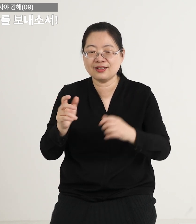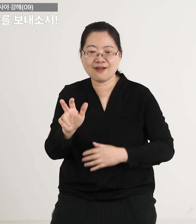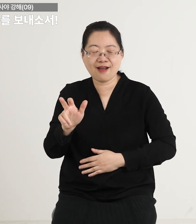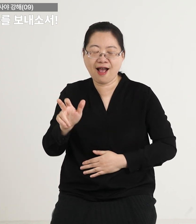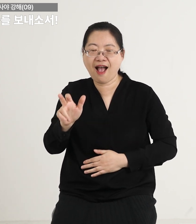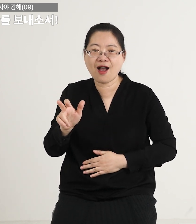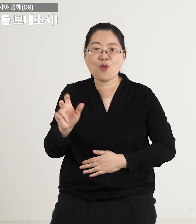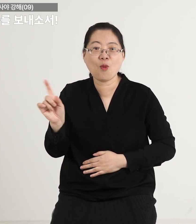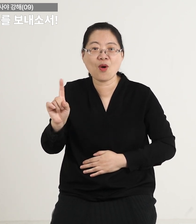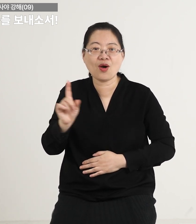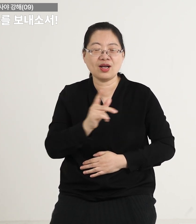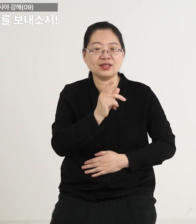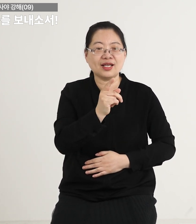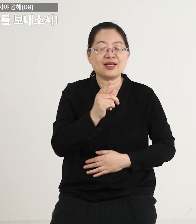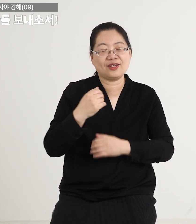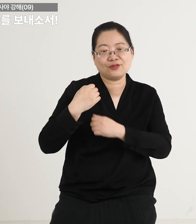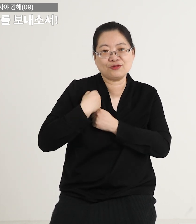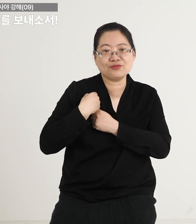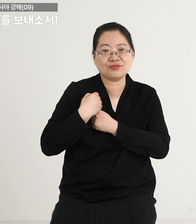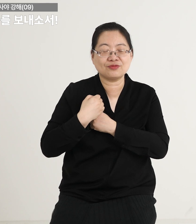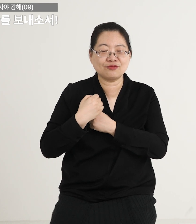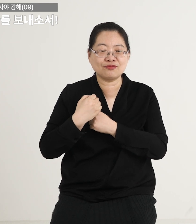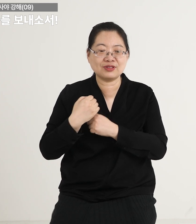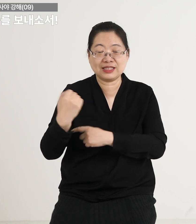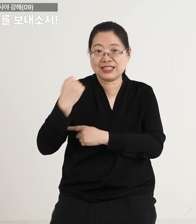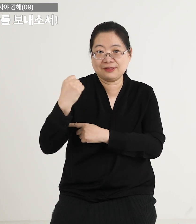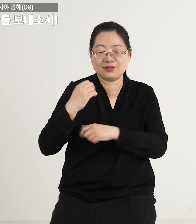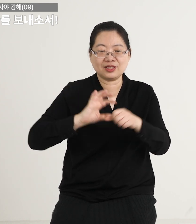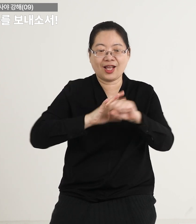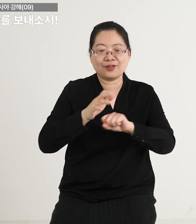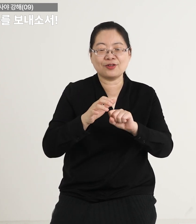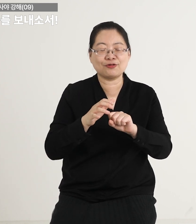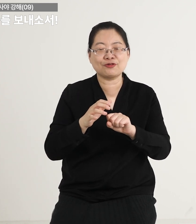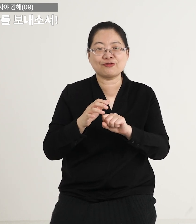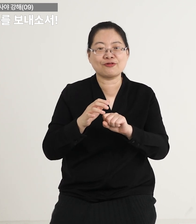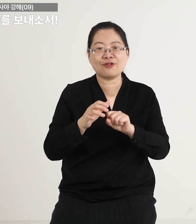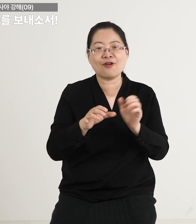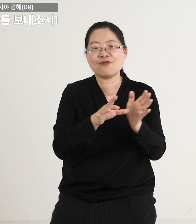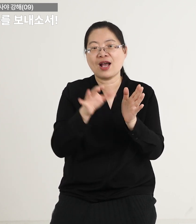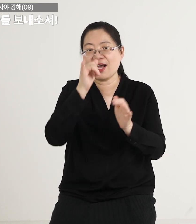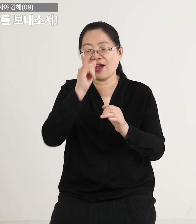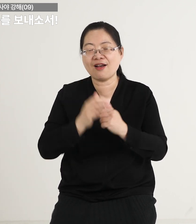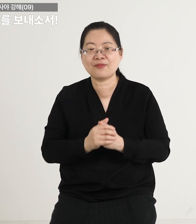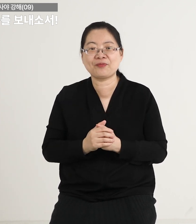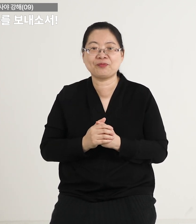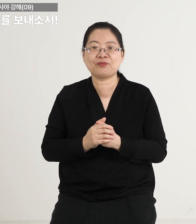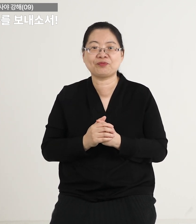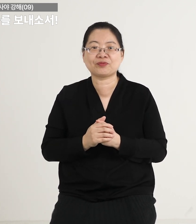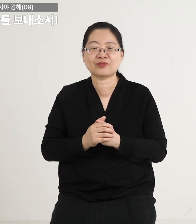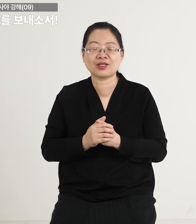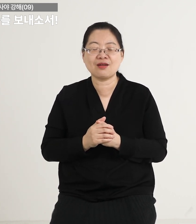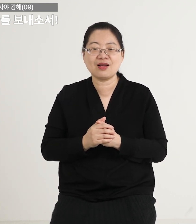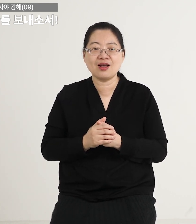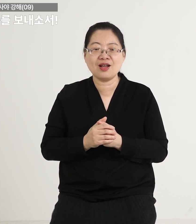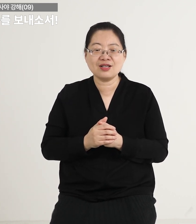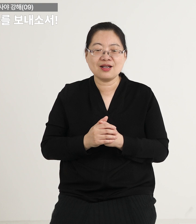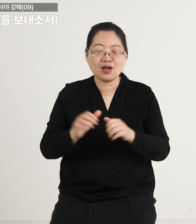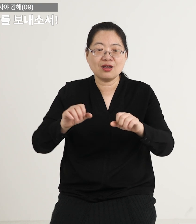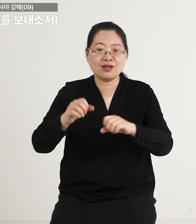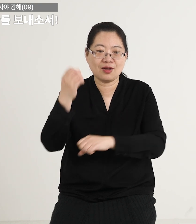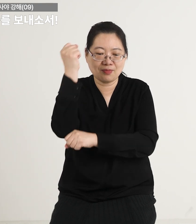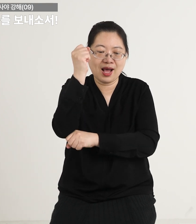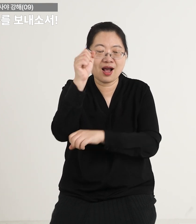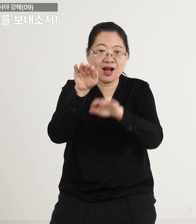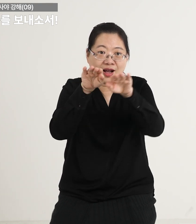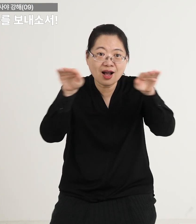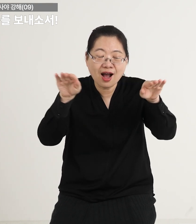자주포, 요즘 뭐 K 국방 뭐 세계적으로 장난 아니잖아요. 고안하게 하여 망대와 성곽 위에